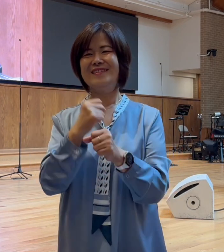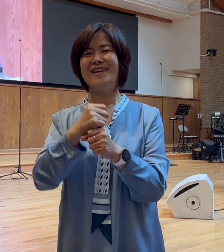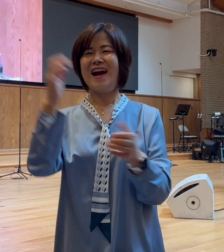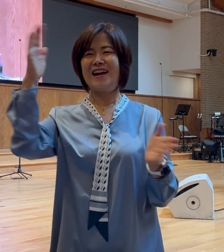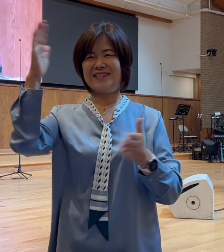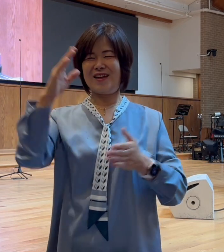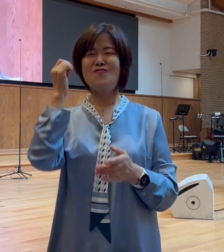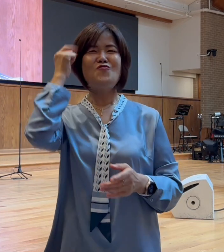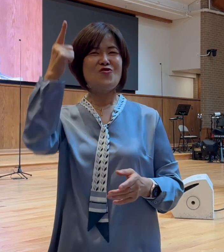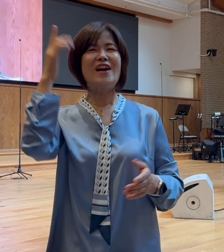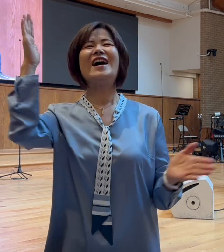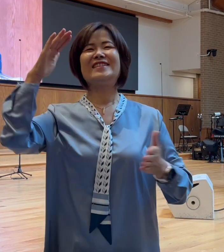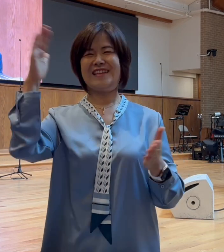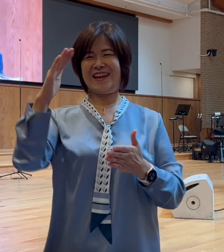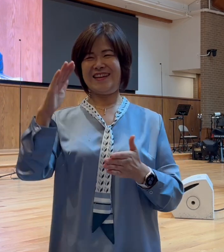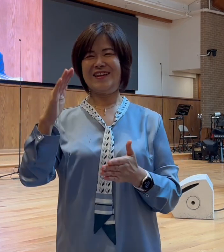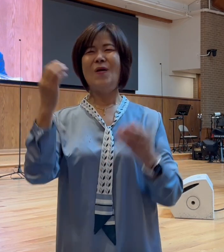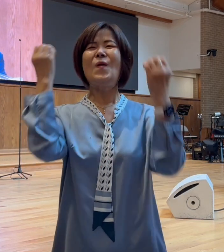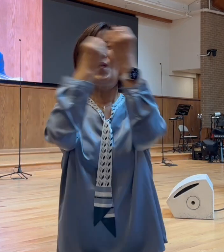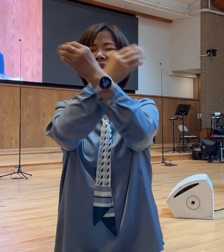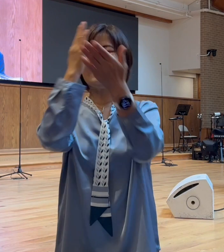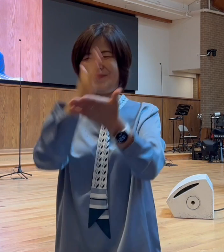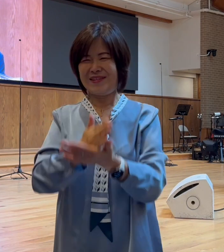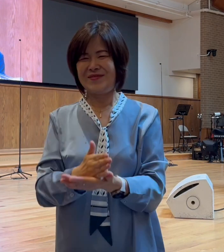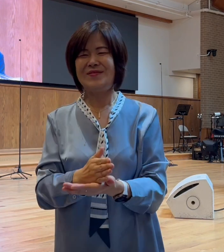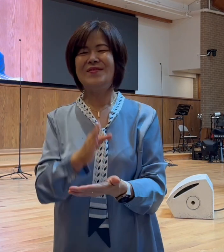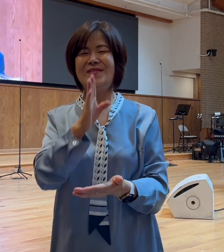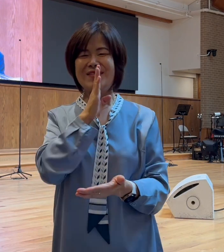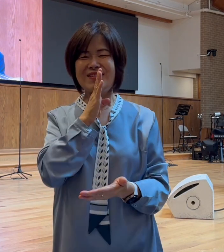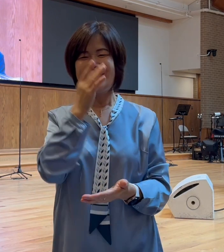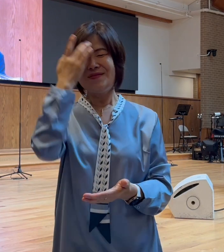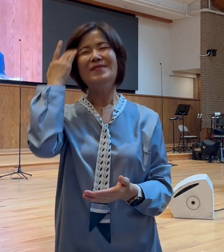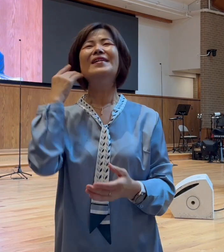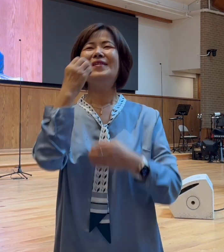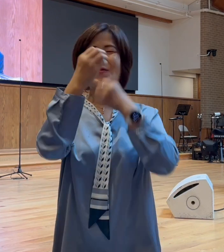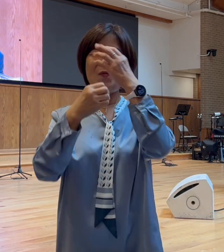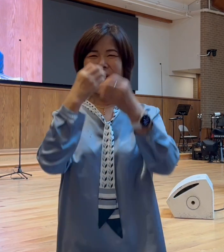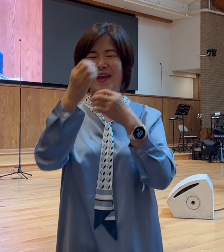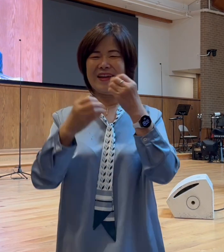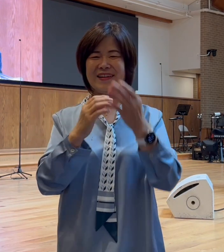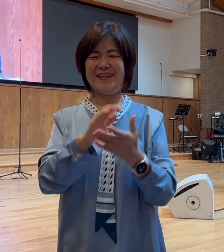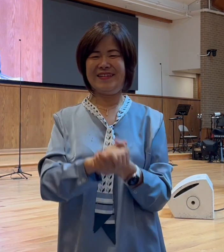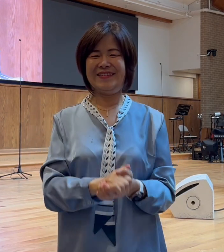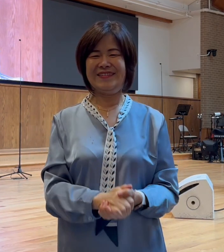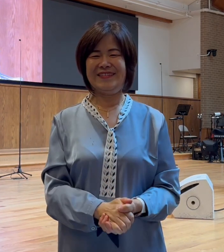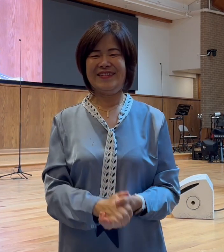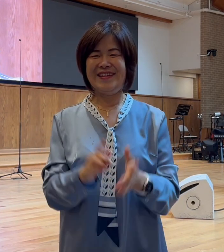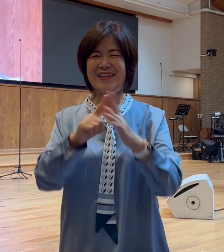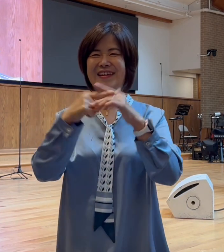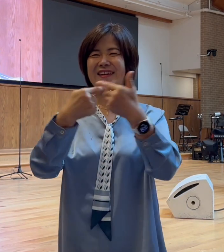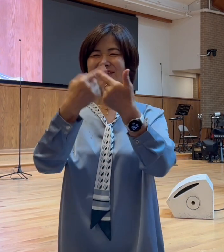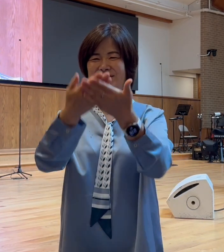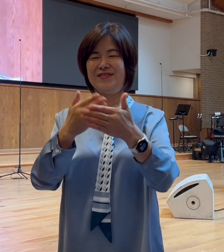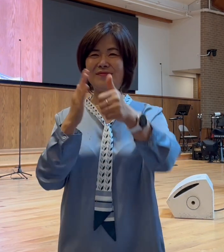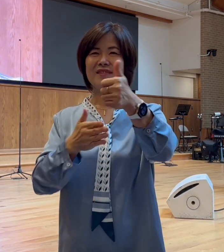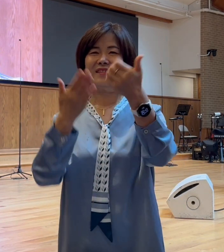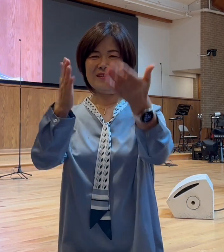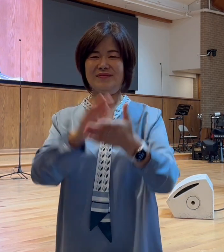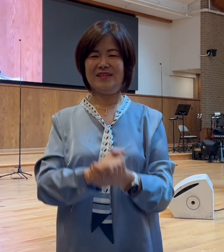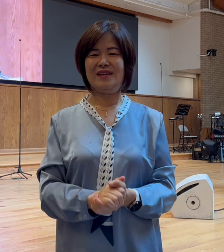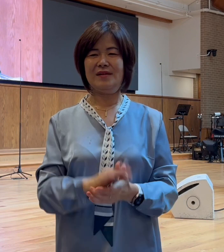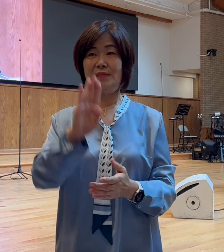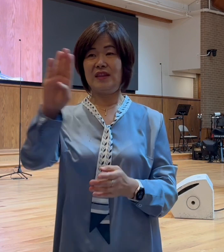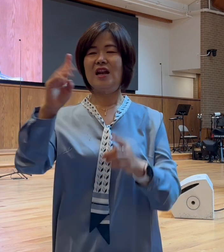아니니까 오해하지 마시고 저의 신실한 저의 고백임을 이해해 주시기를 부탁드리고요.